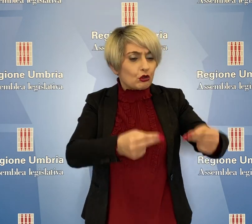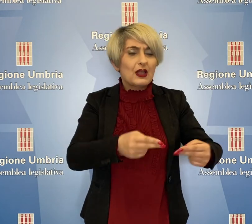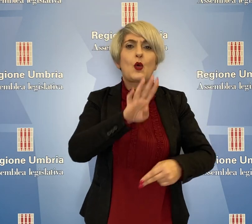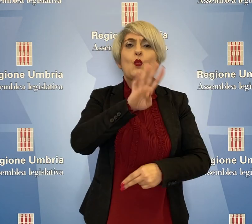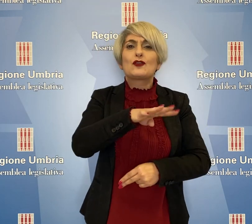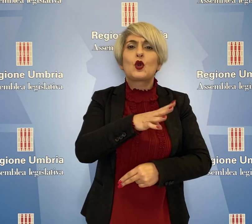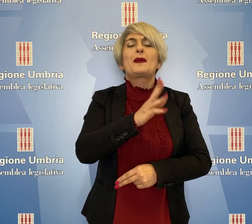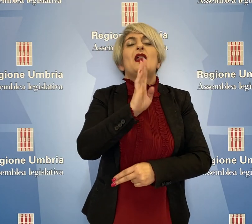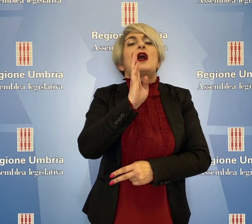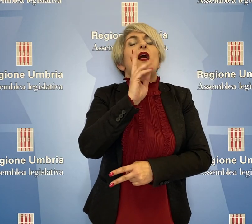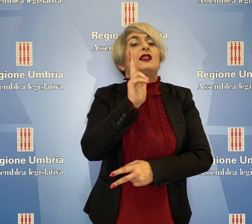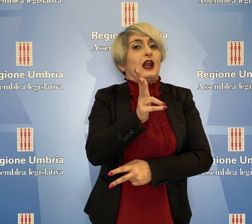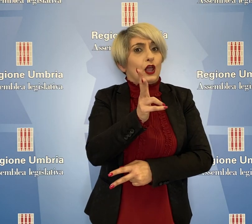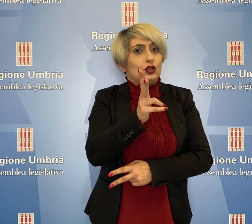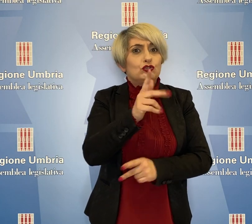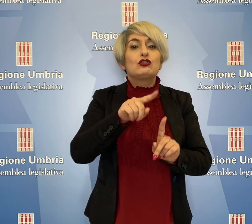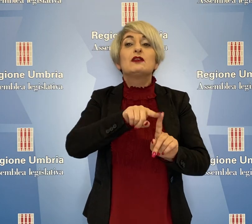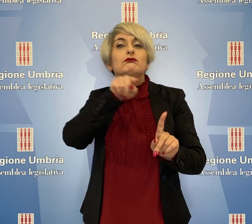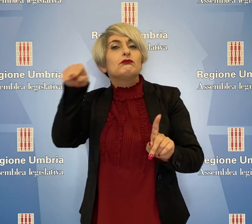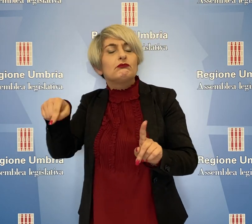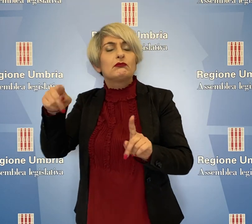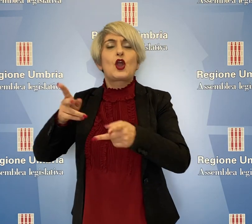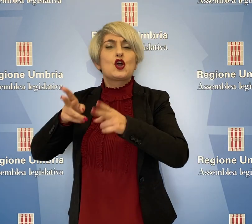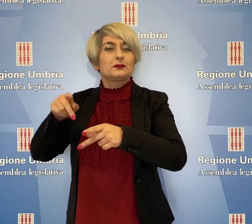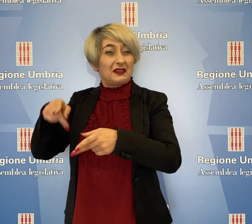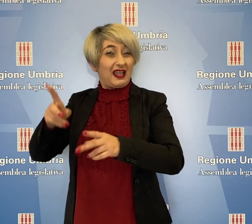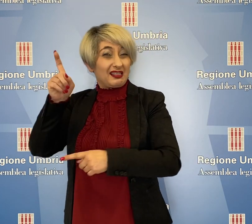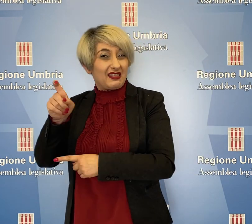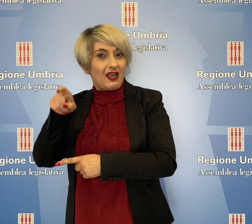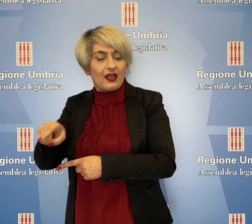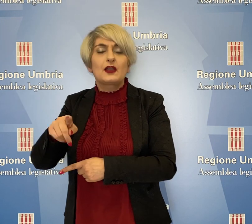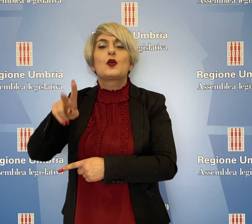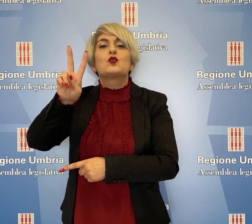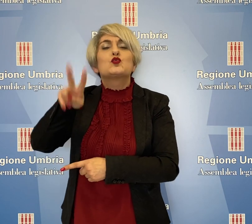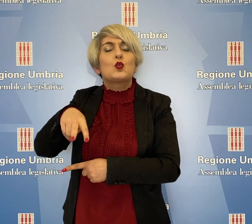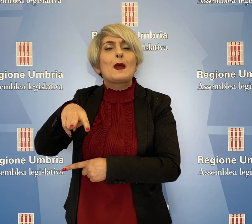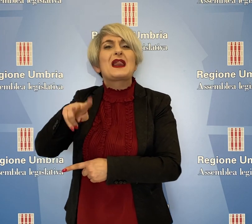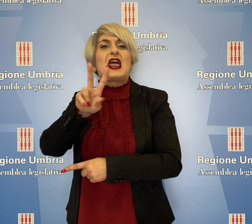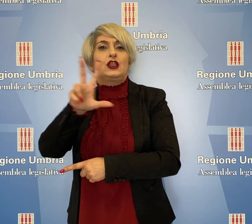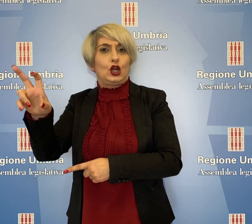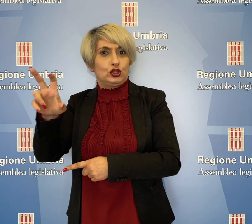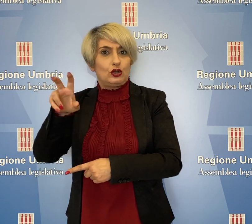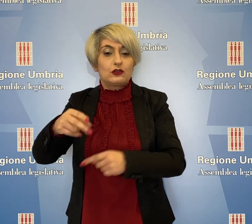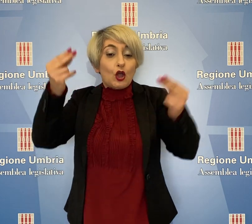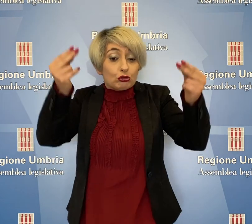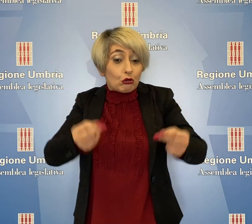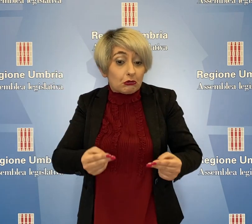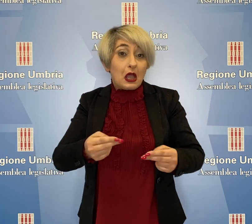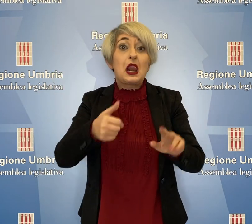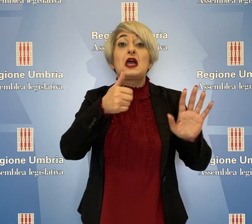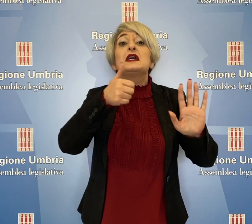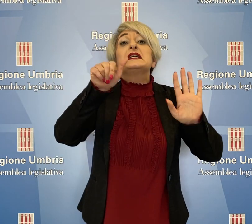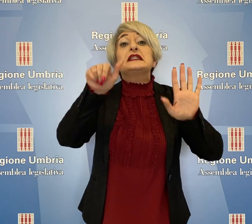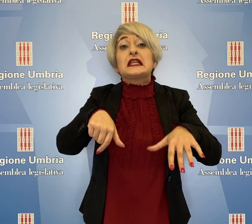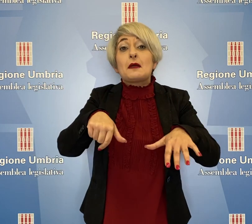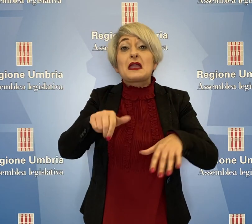stati 4.013 mentre in quella di terni 2.300 per un totale di 6000